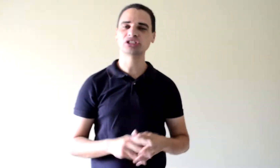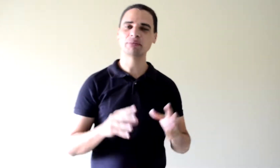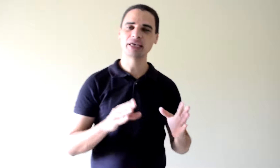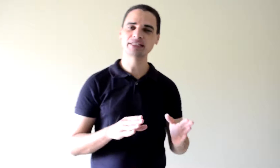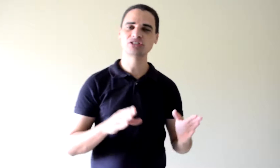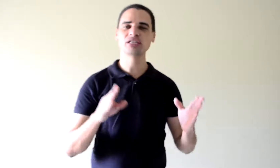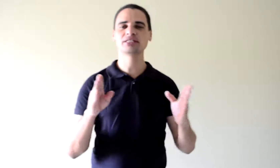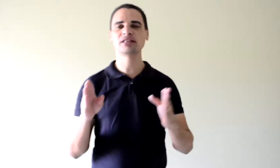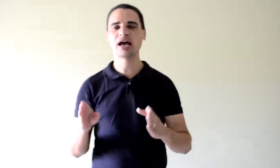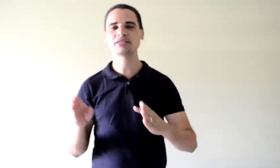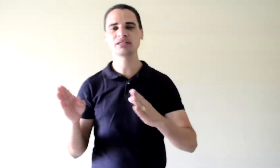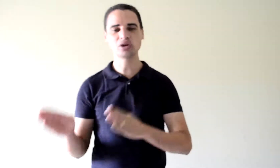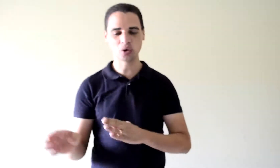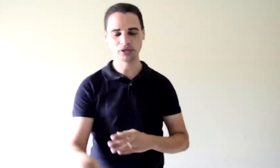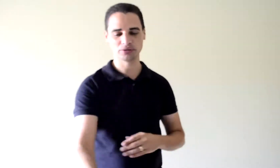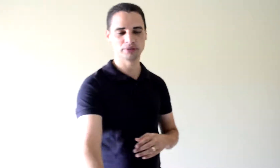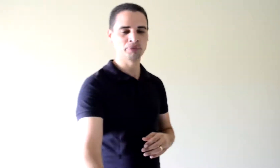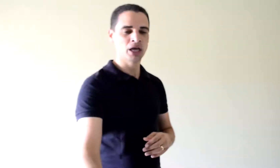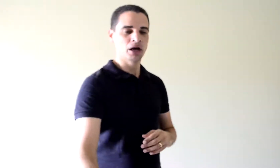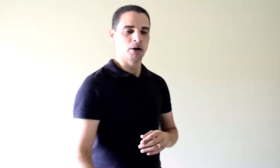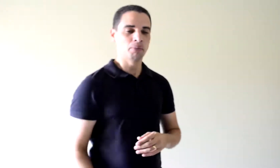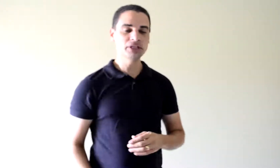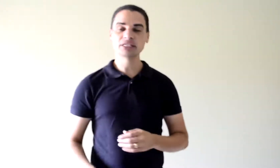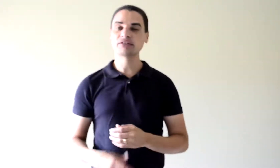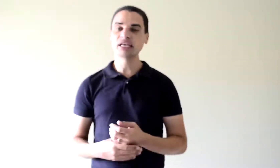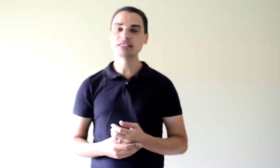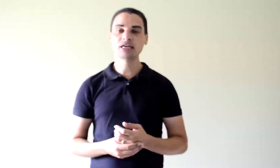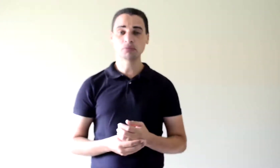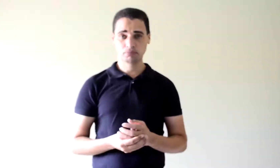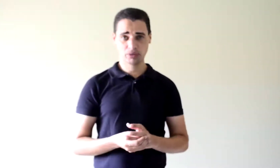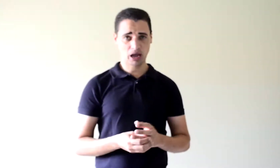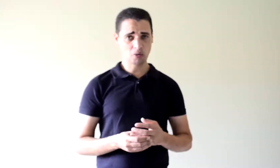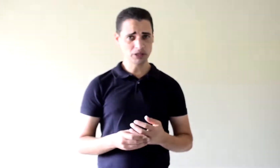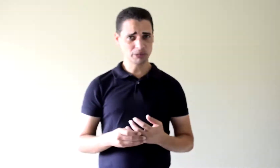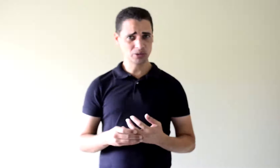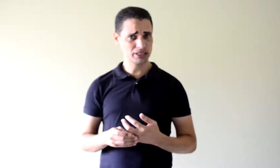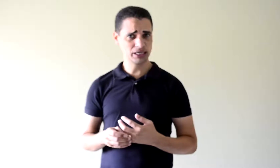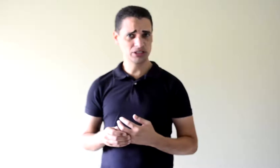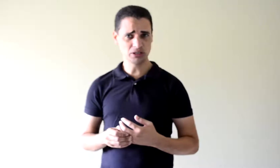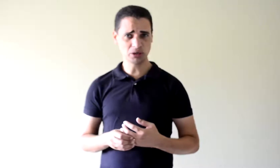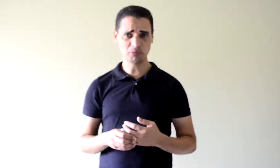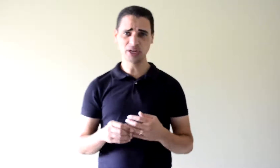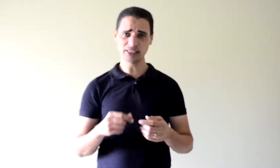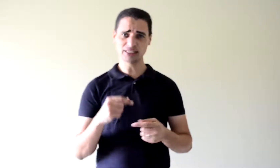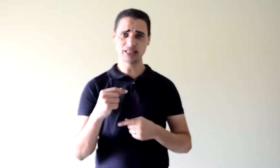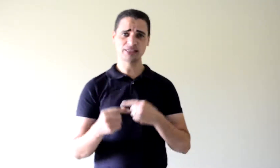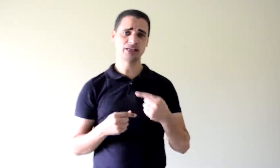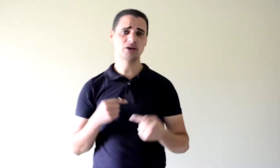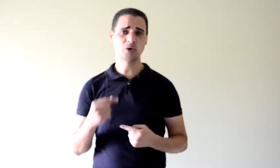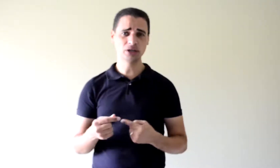chama esse de sinais icônicos. Muitas vezes, algumas pessoas acreditam que por esses sinais serem